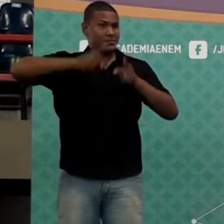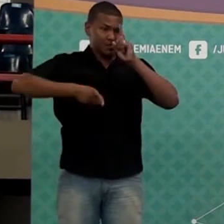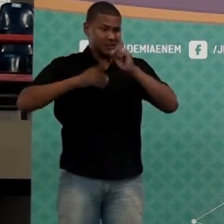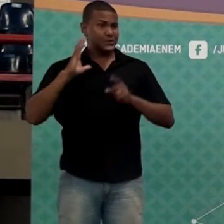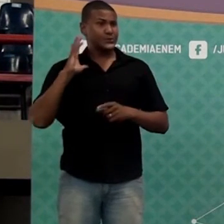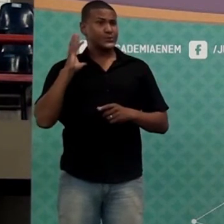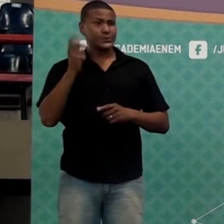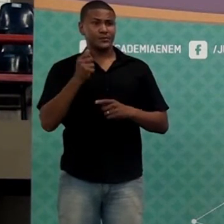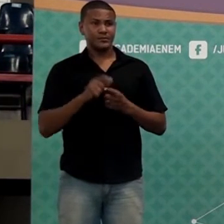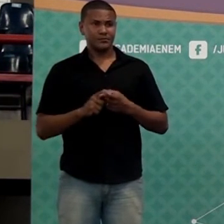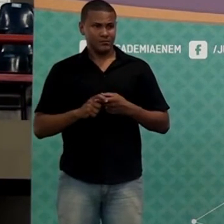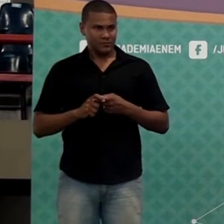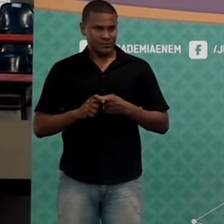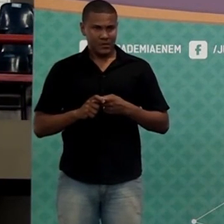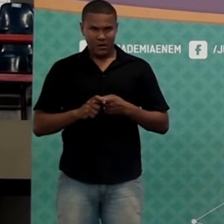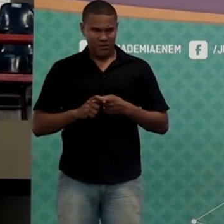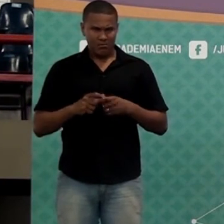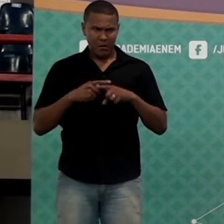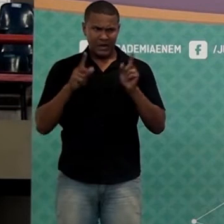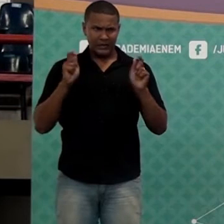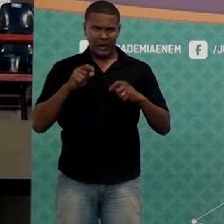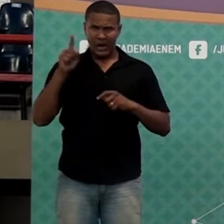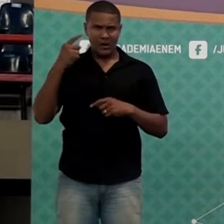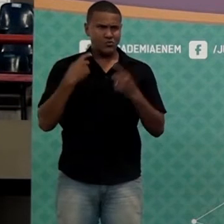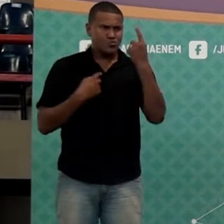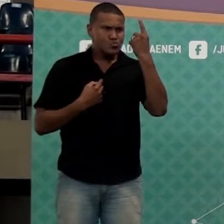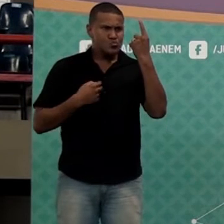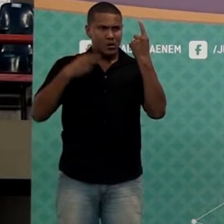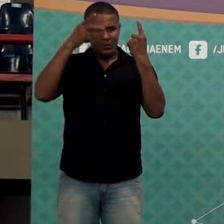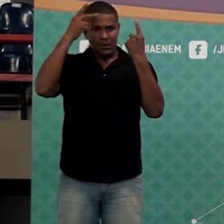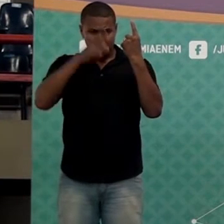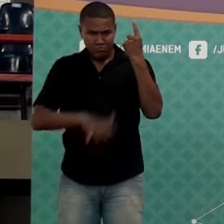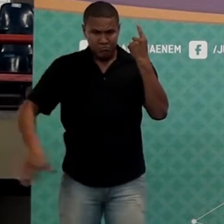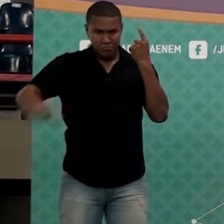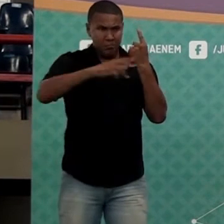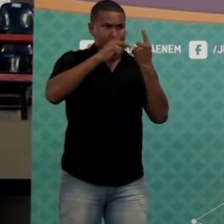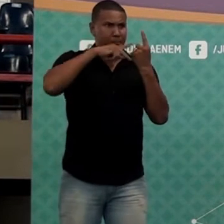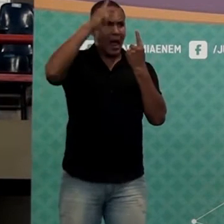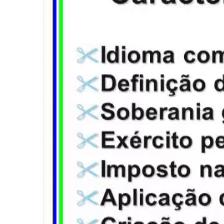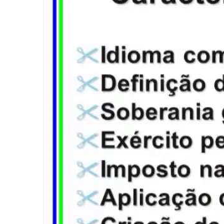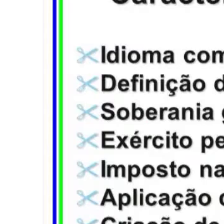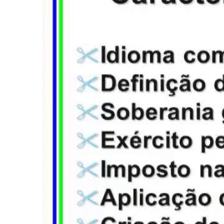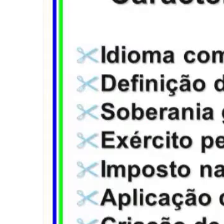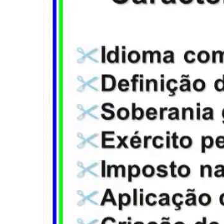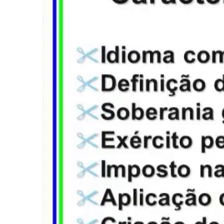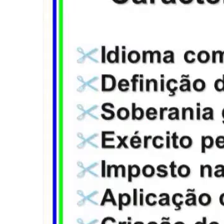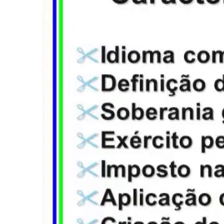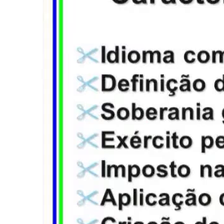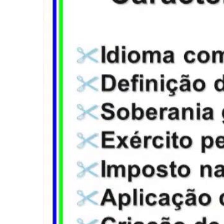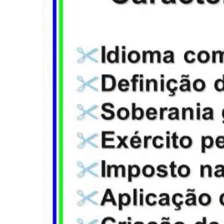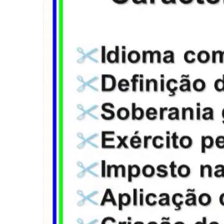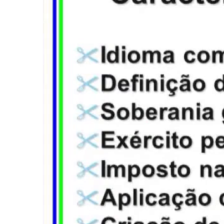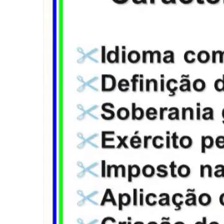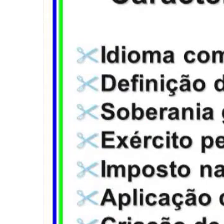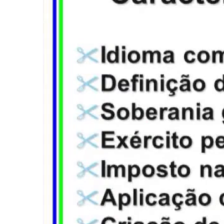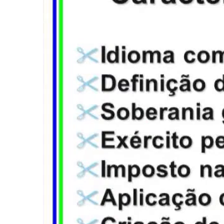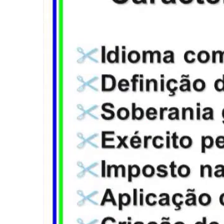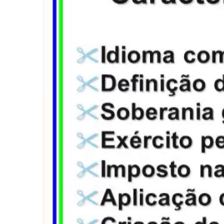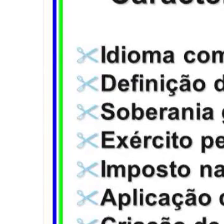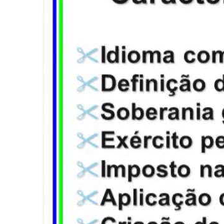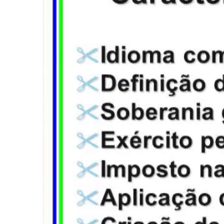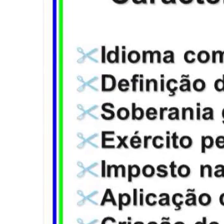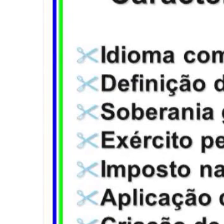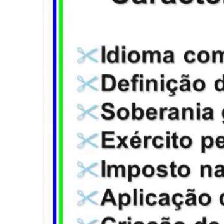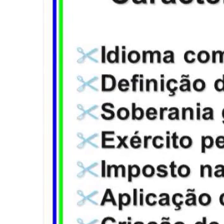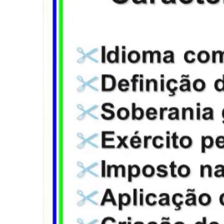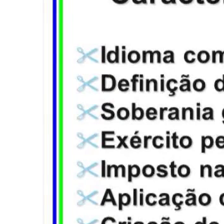sozinho? Não. Aí o que é que ele faz? Ó, ele vai criar, ó, o termo, ó, uma